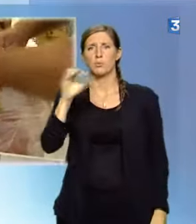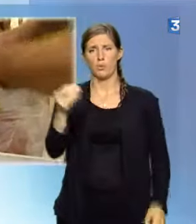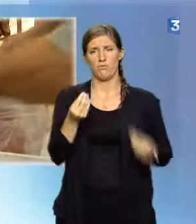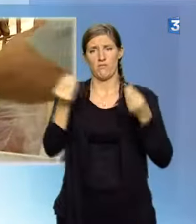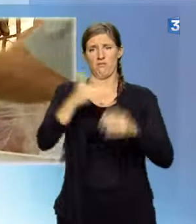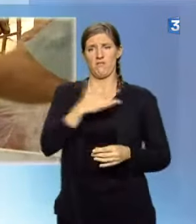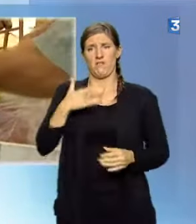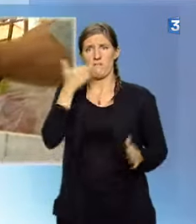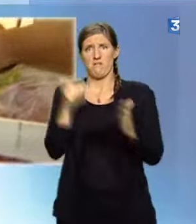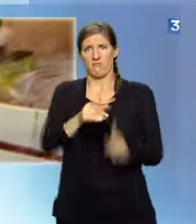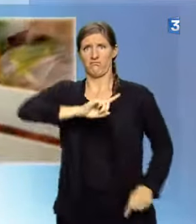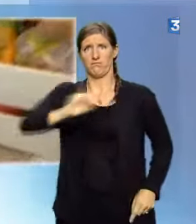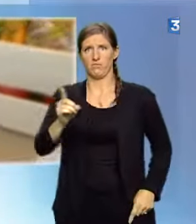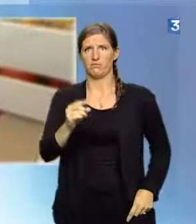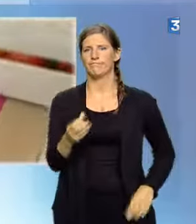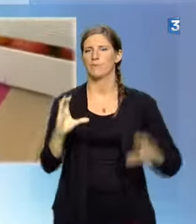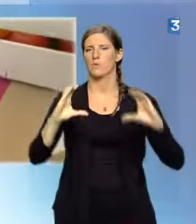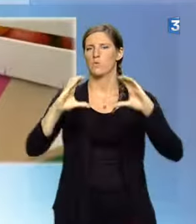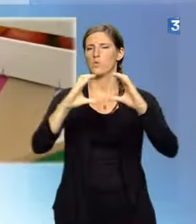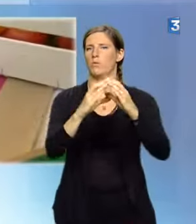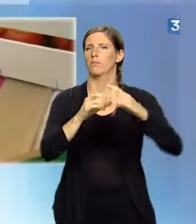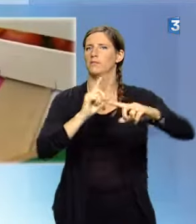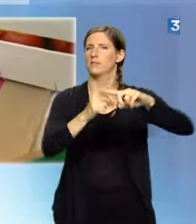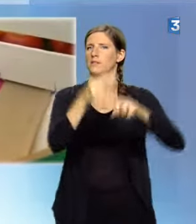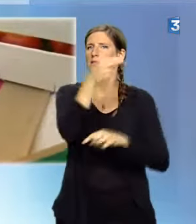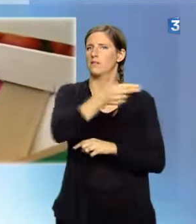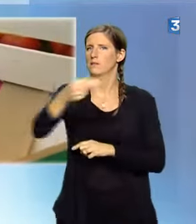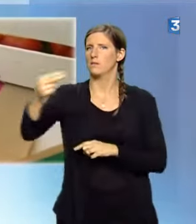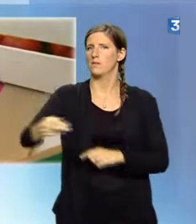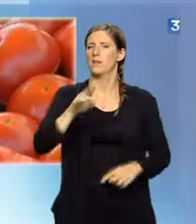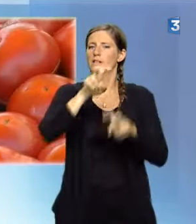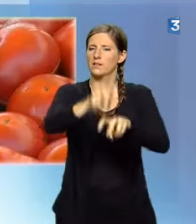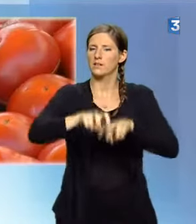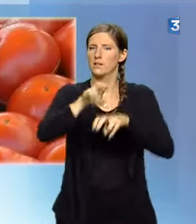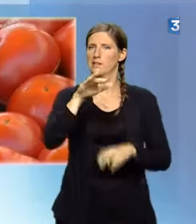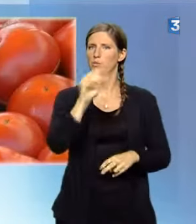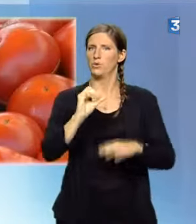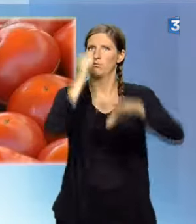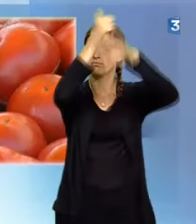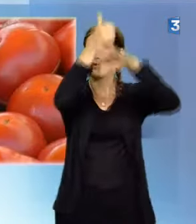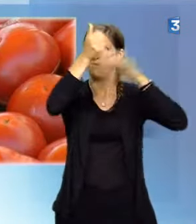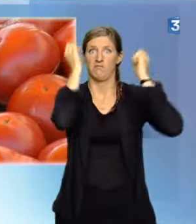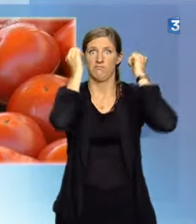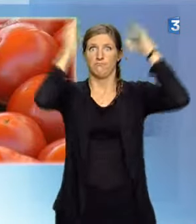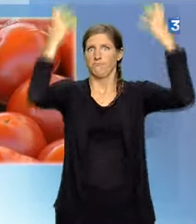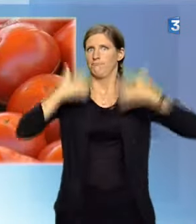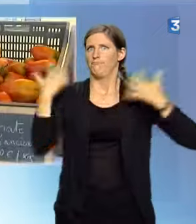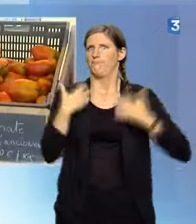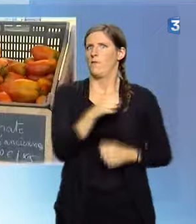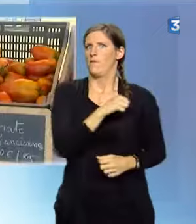forcément meilleurs pour la santé, ce qui révolte le président de la Fédération nationale des agriculteurs bio. On est